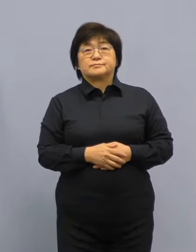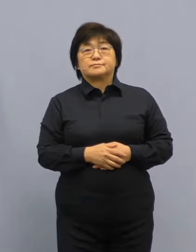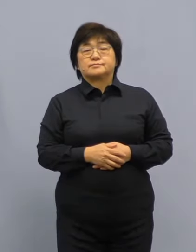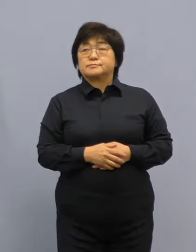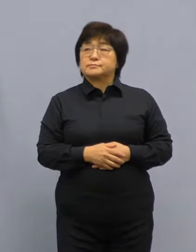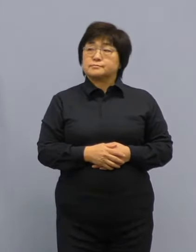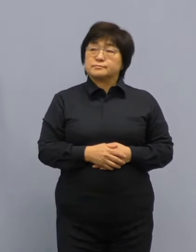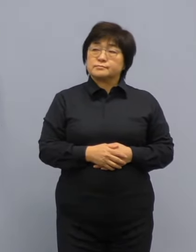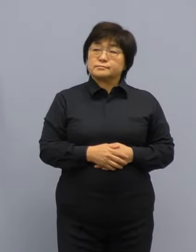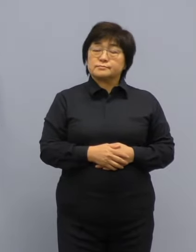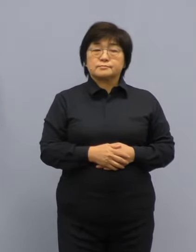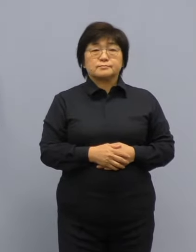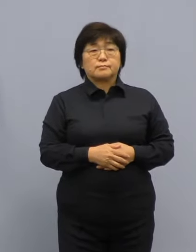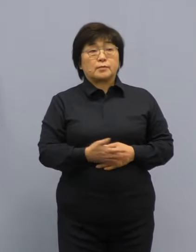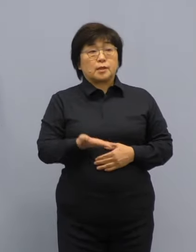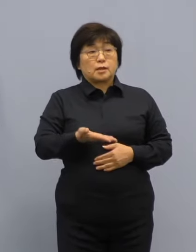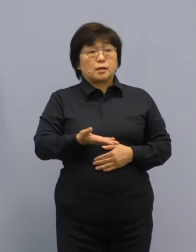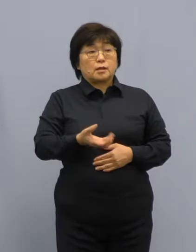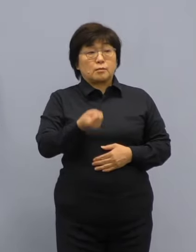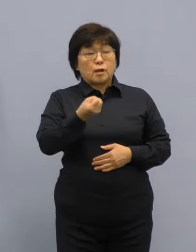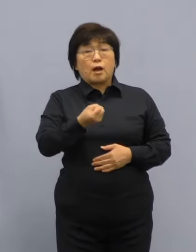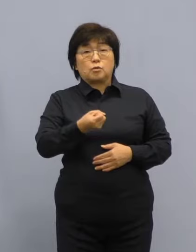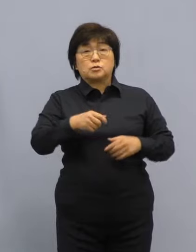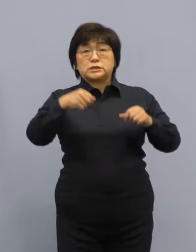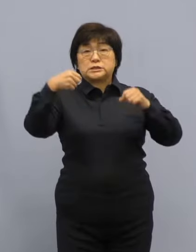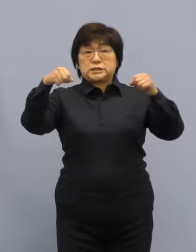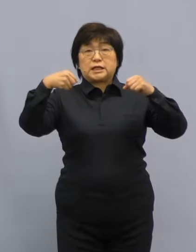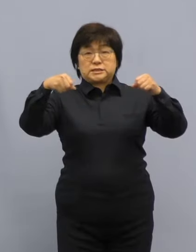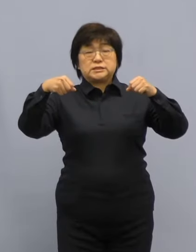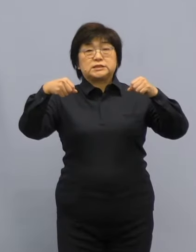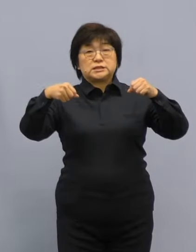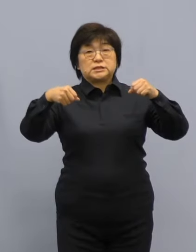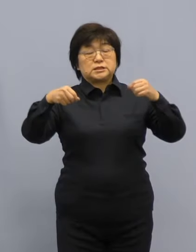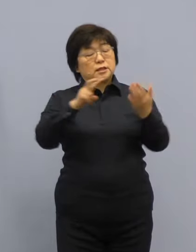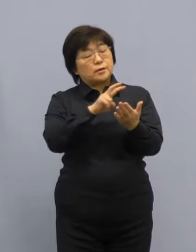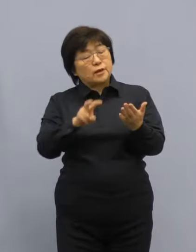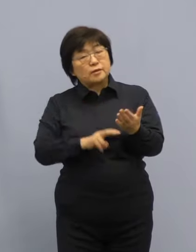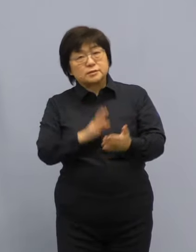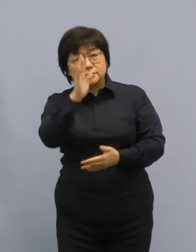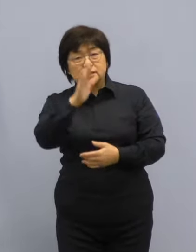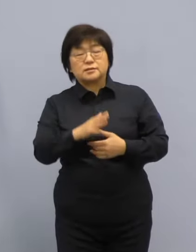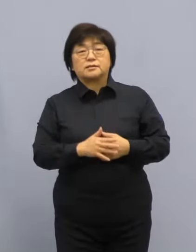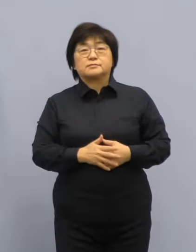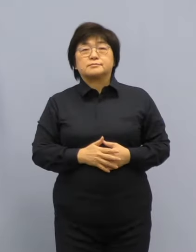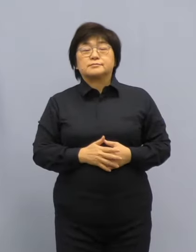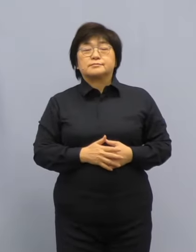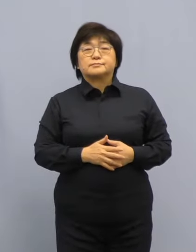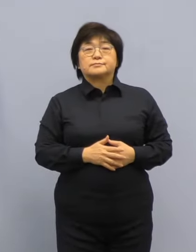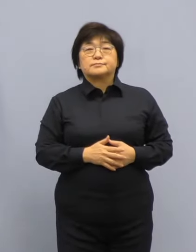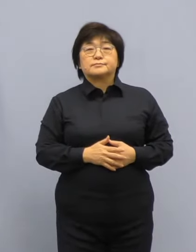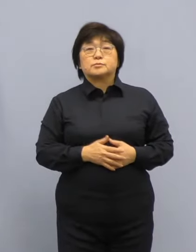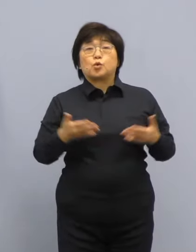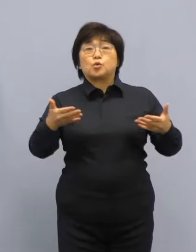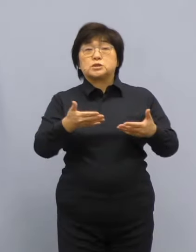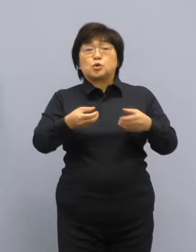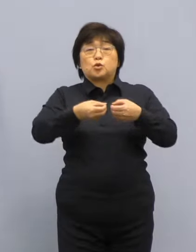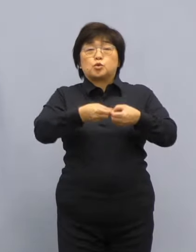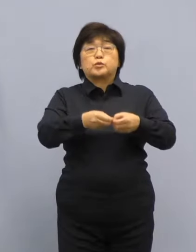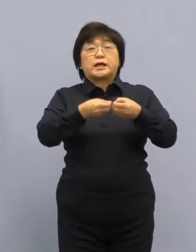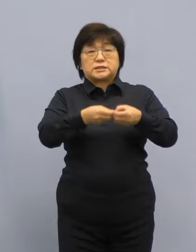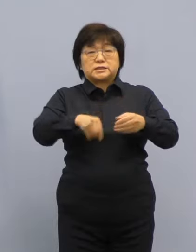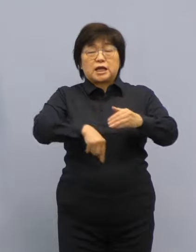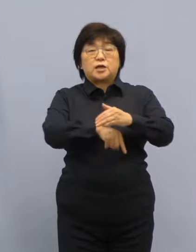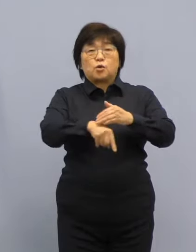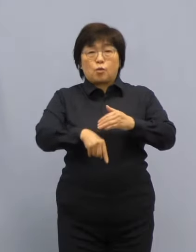こちらの方ですね、お手元にあると思いますけれども、どうぞご確認をいただければと思います。あと、この事業の詳細につきまし